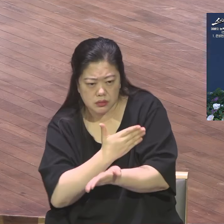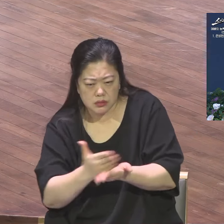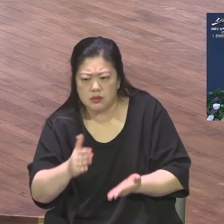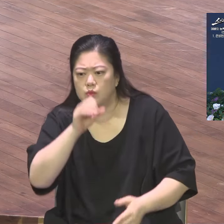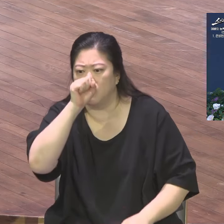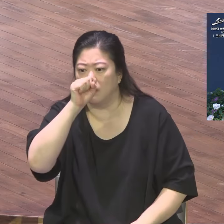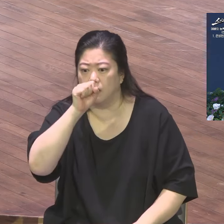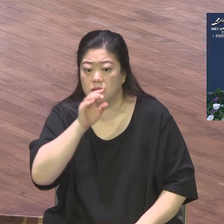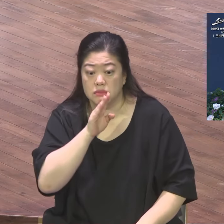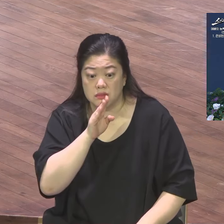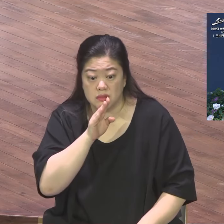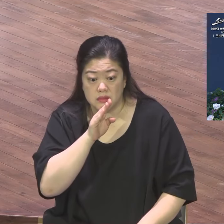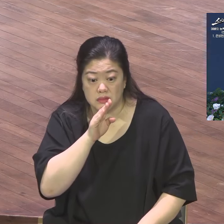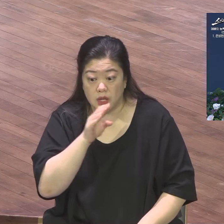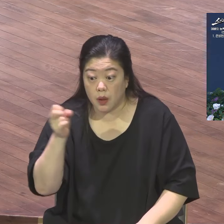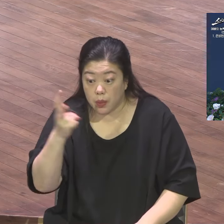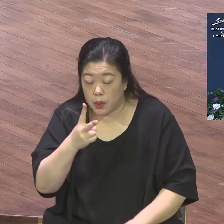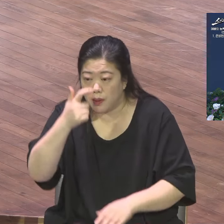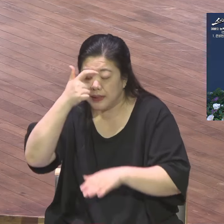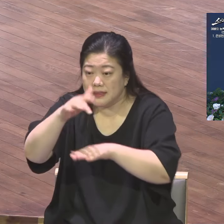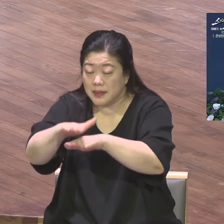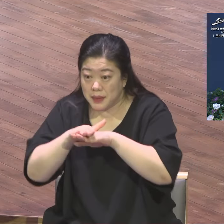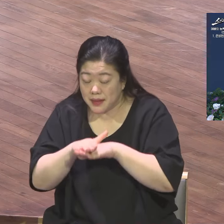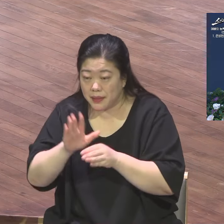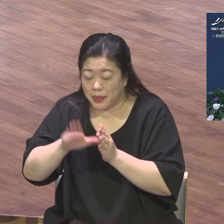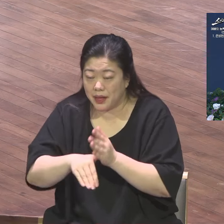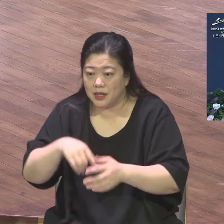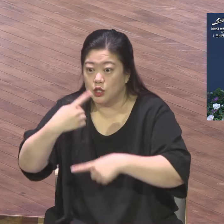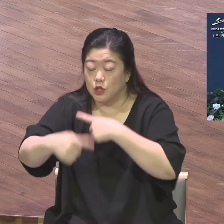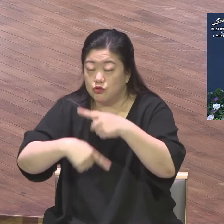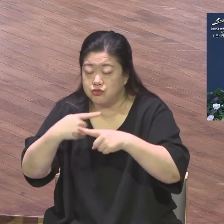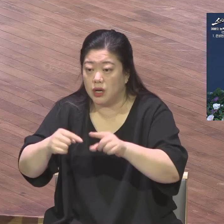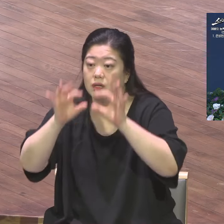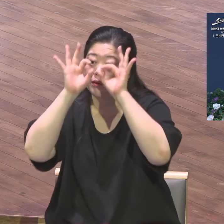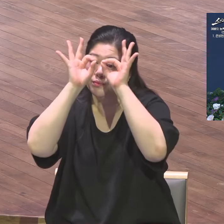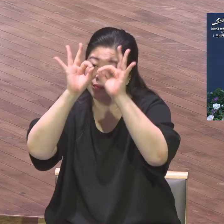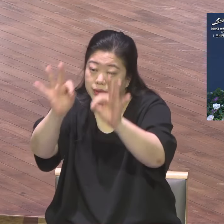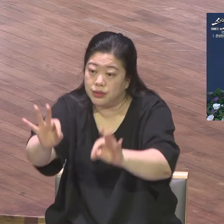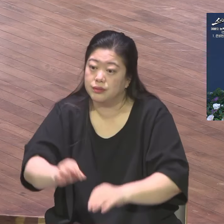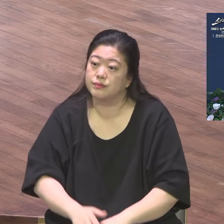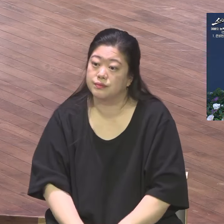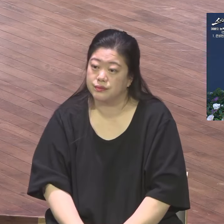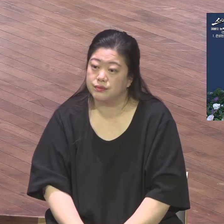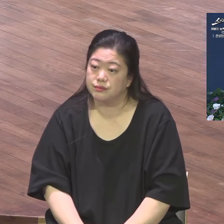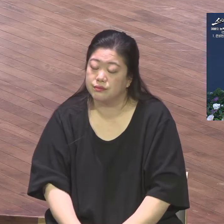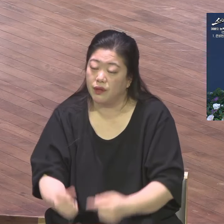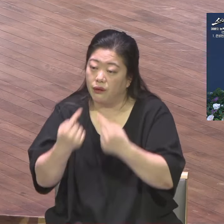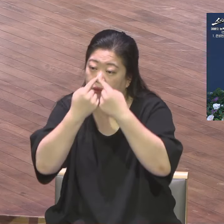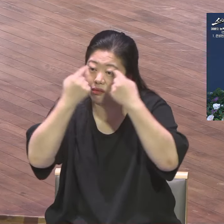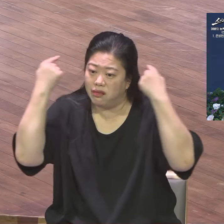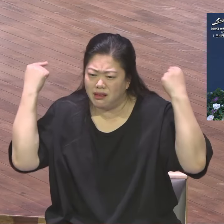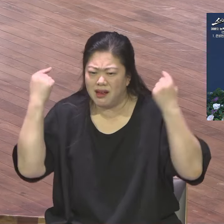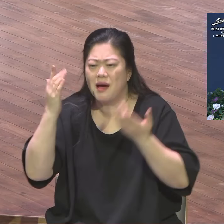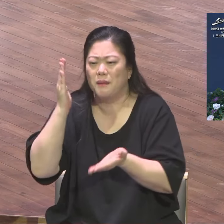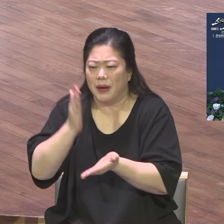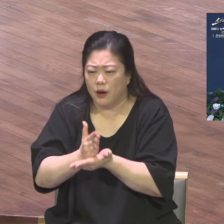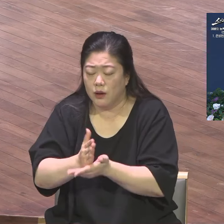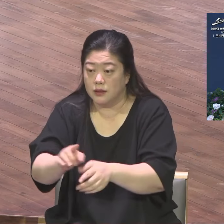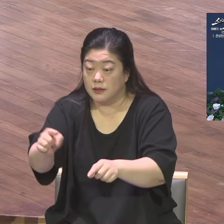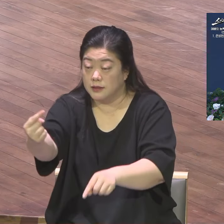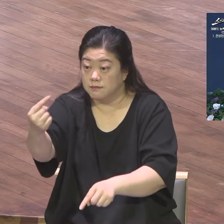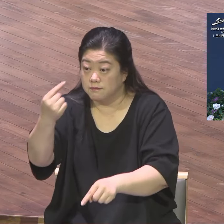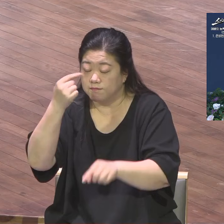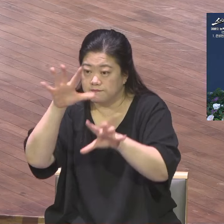하여 주옵소서. 그것까지 다 기도해야 돼요. 듣지도 못하고 들어도 깨닫지 못하고